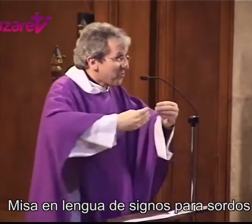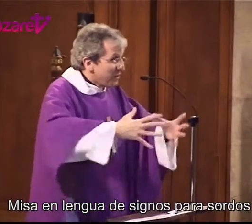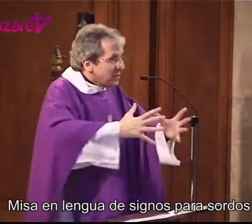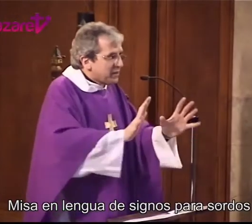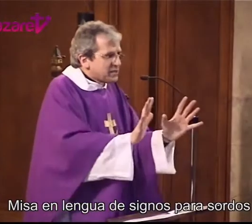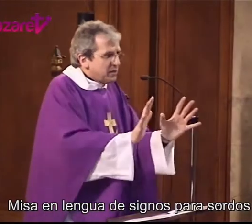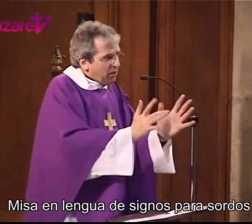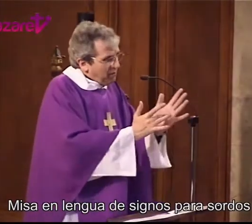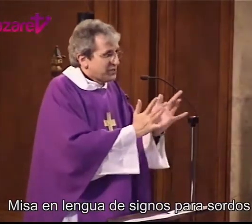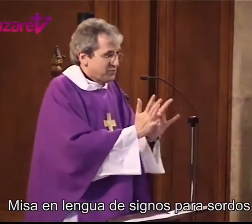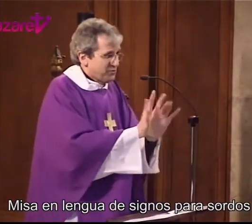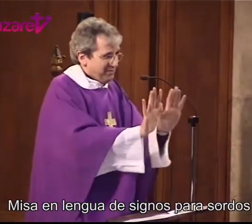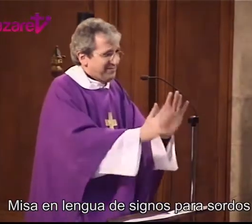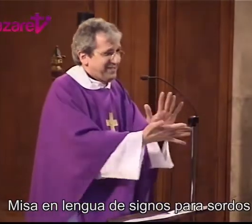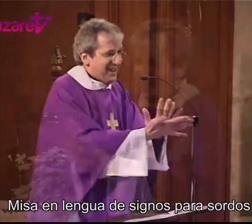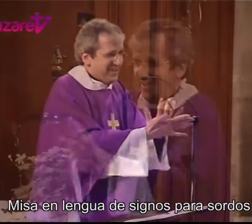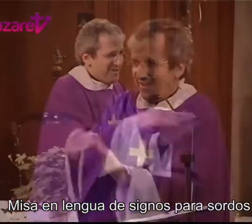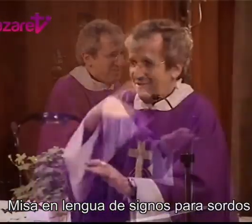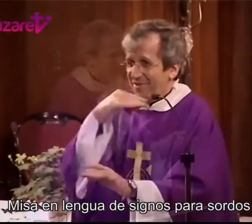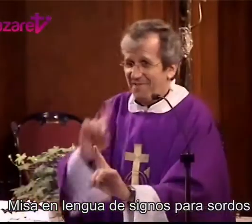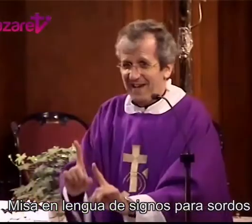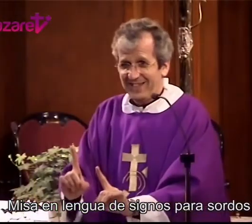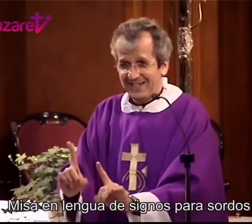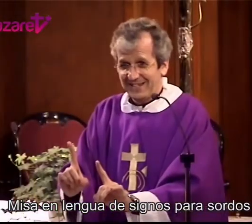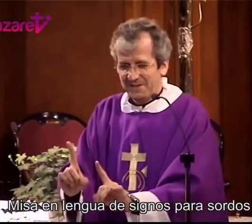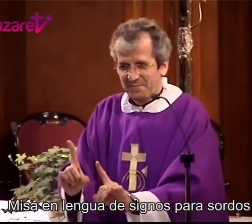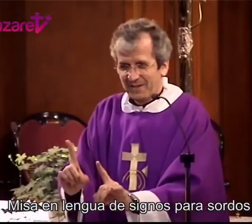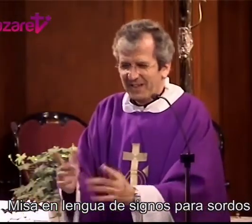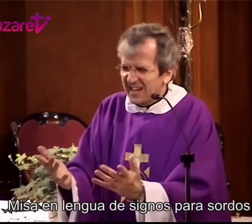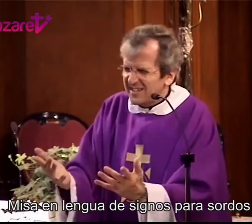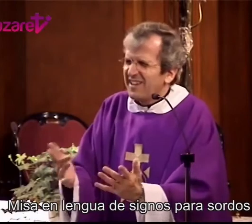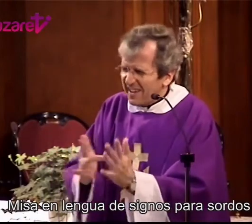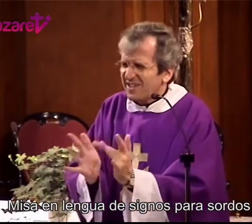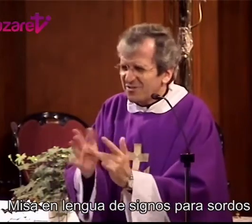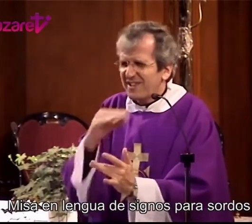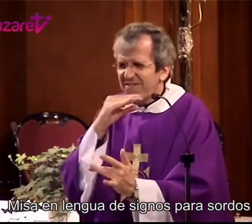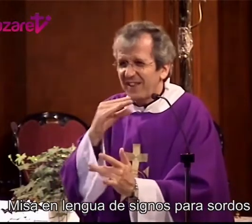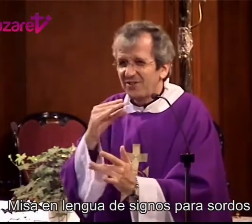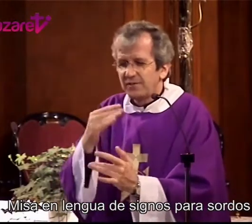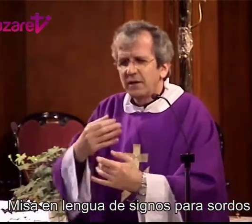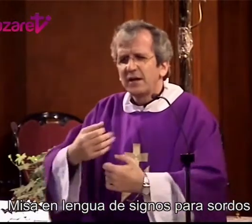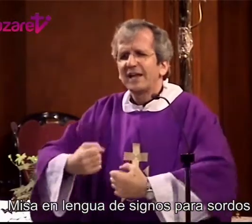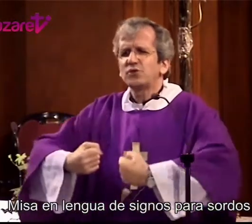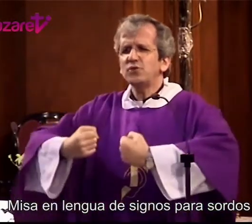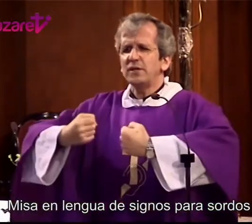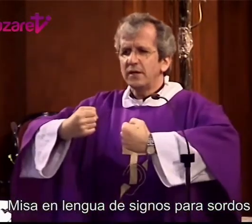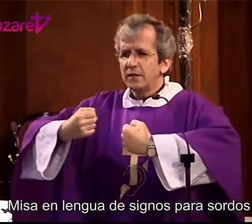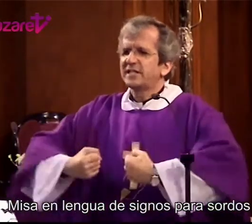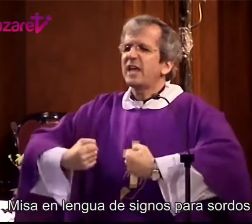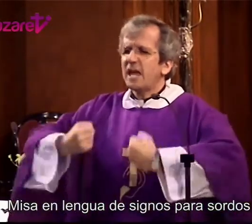que dices, Jesús, tranquilo, no te enfades. Y Jesús se enfadó, Jesús se